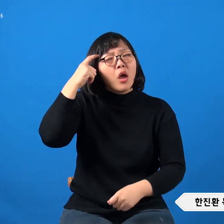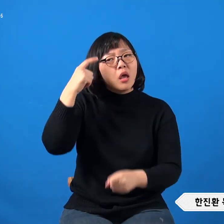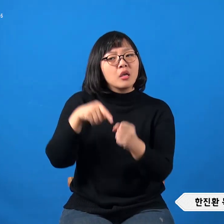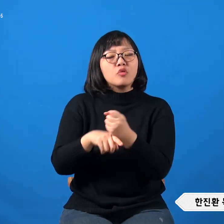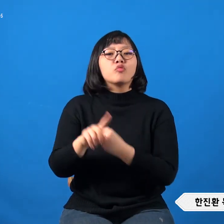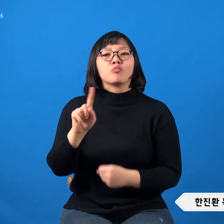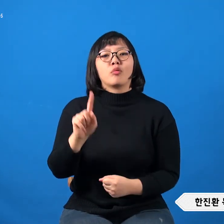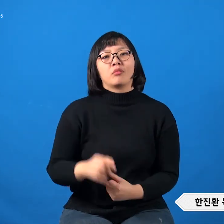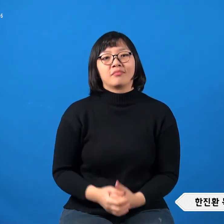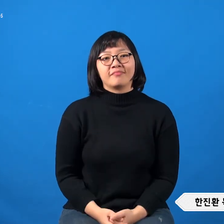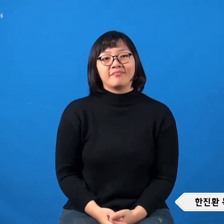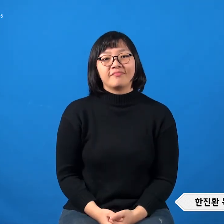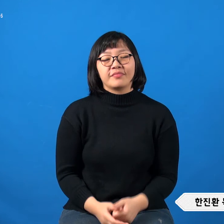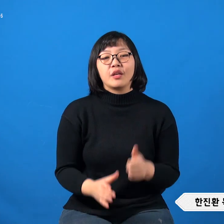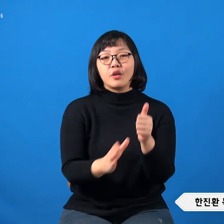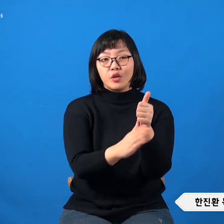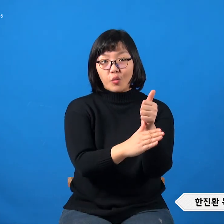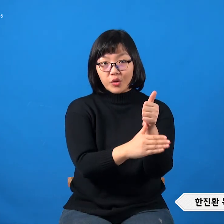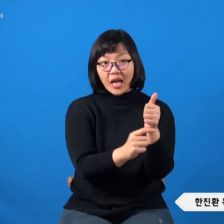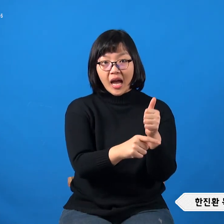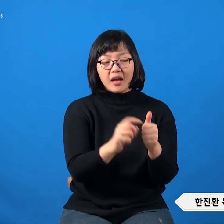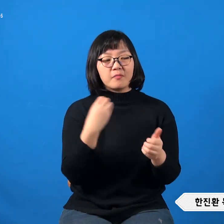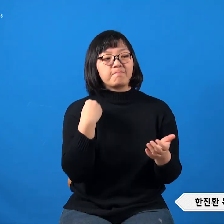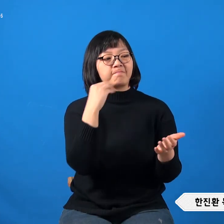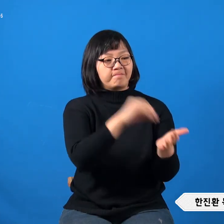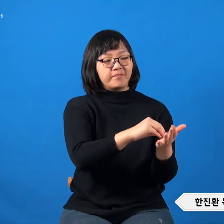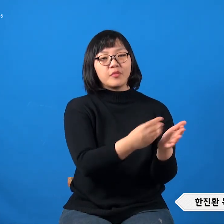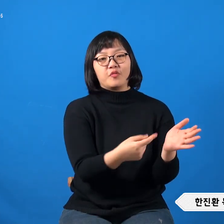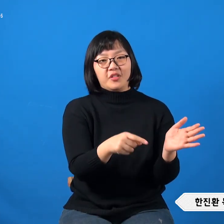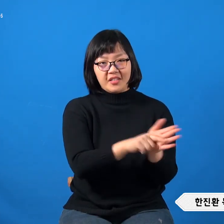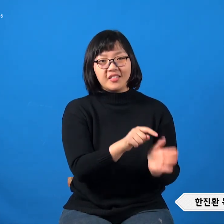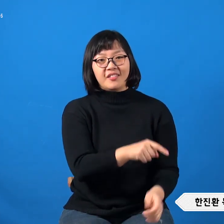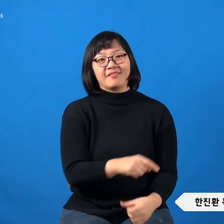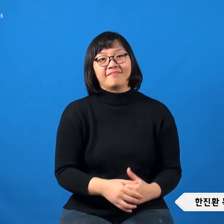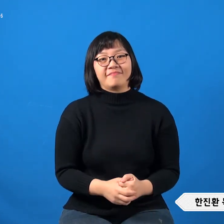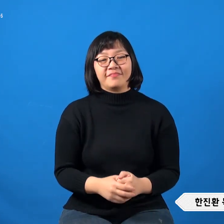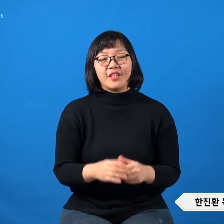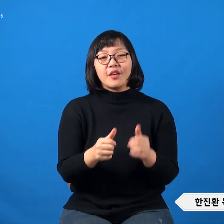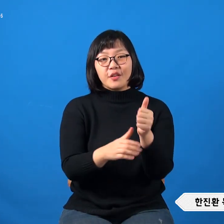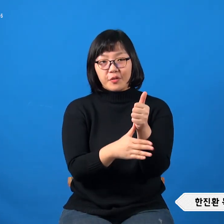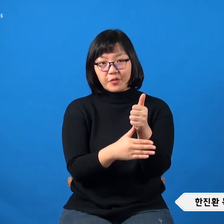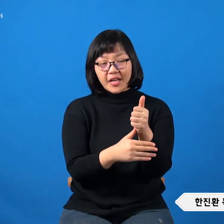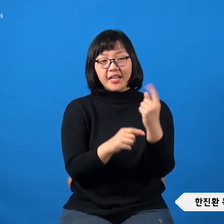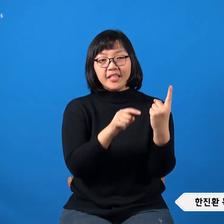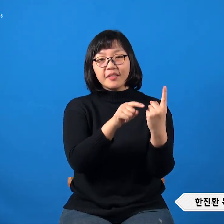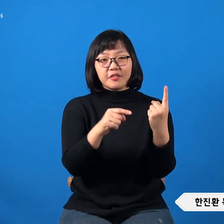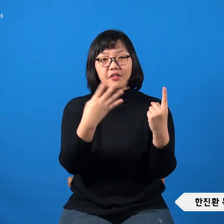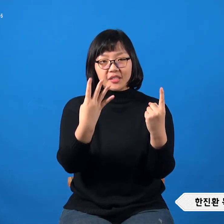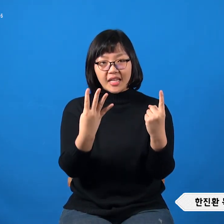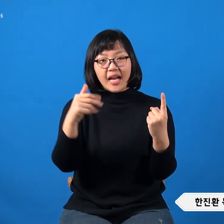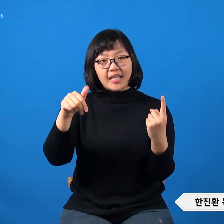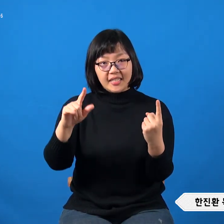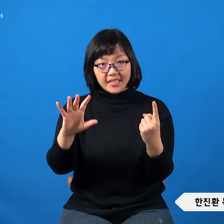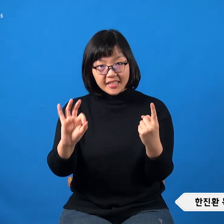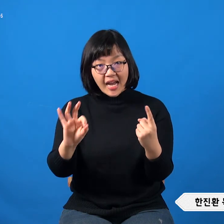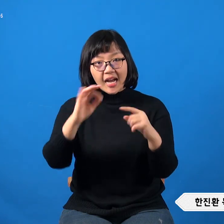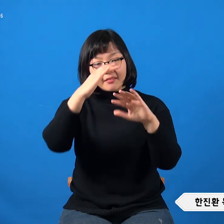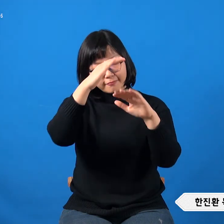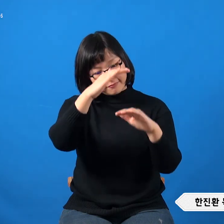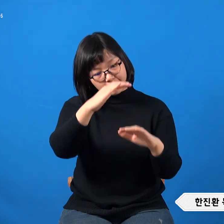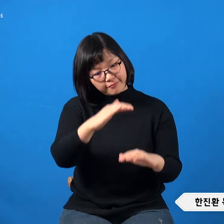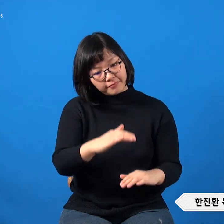일으키십니까? 요나를 돌이키기 위해서지요. 우리가 요나서 1장부터 4장까지 쭉 보면